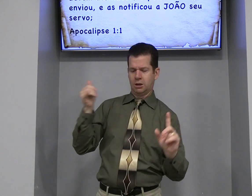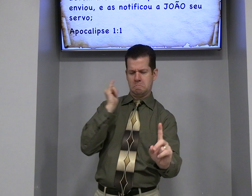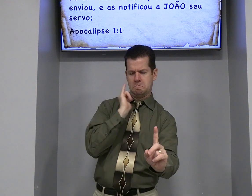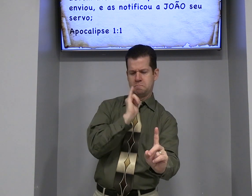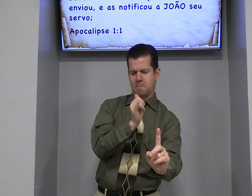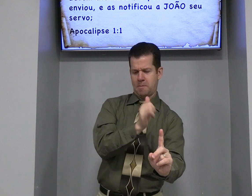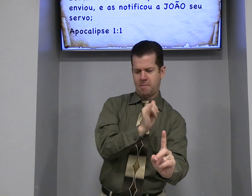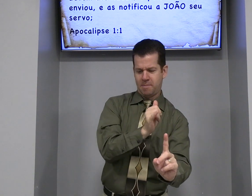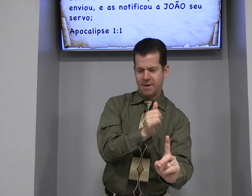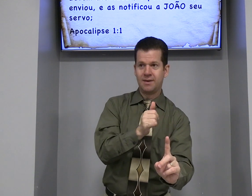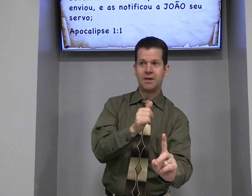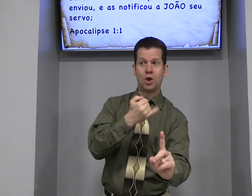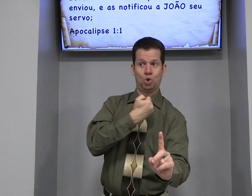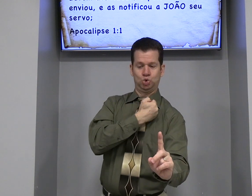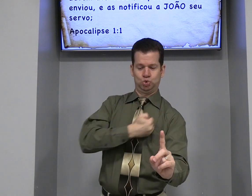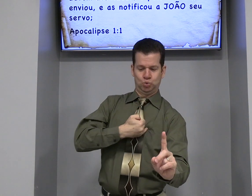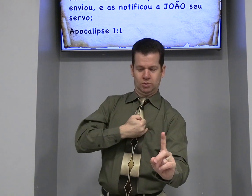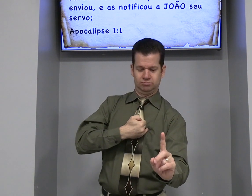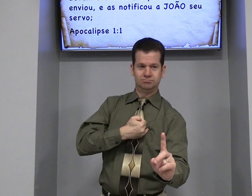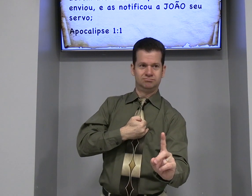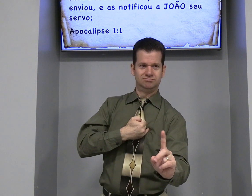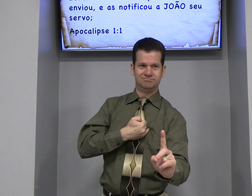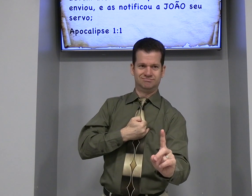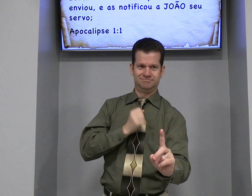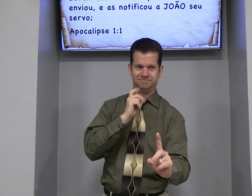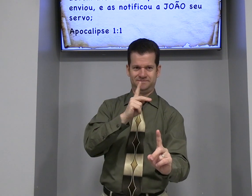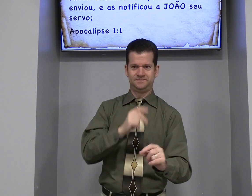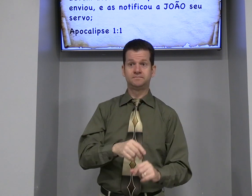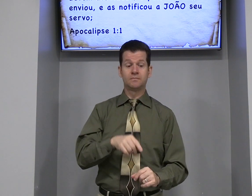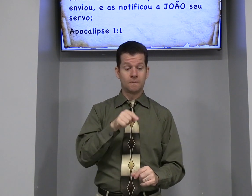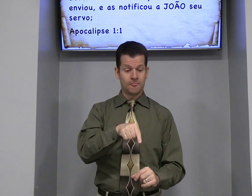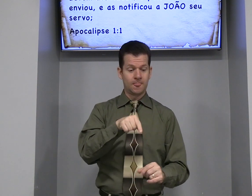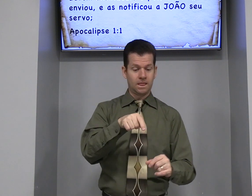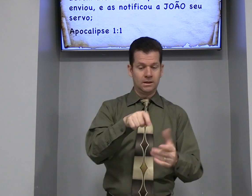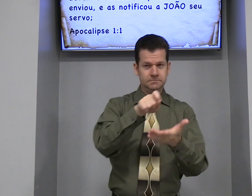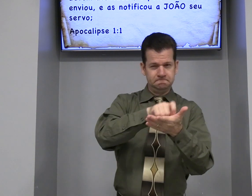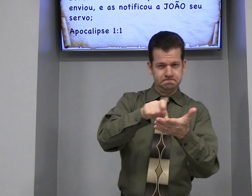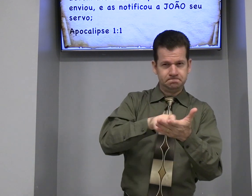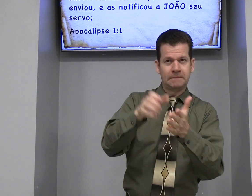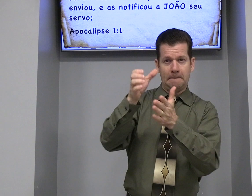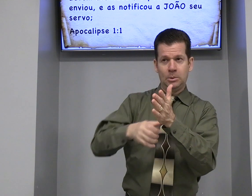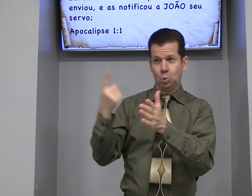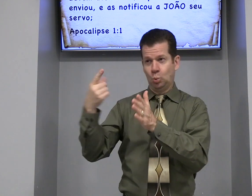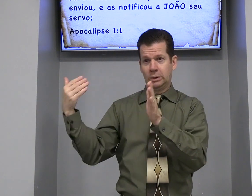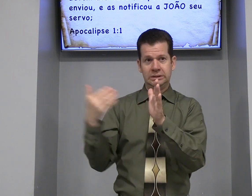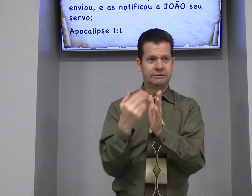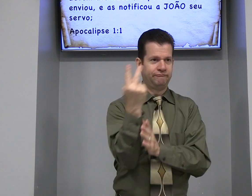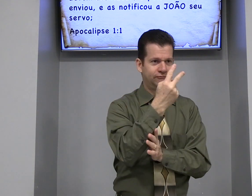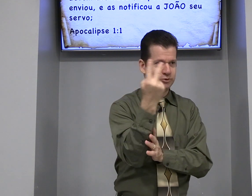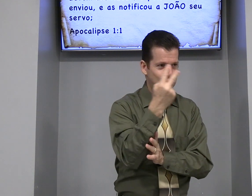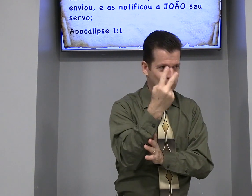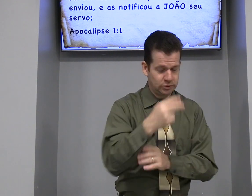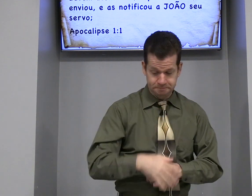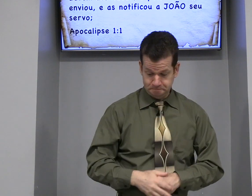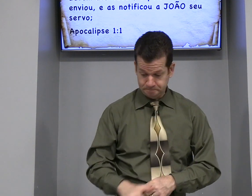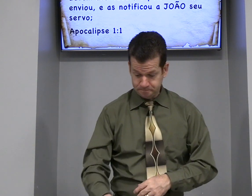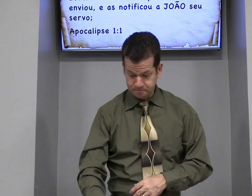anjo as enviou e as notificou João, seu servo. João